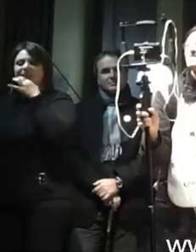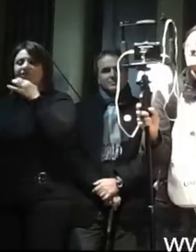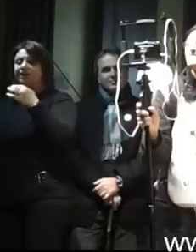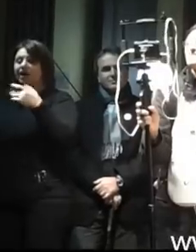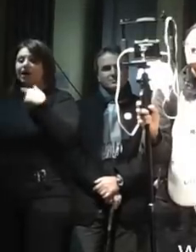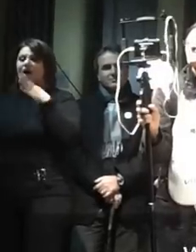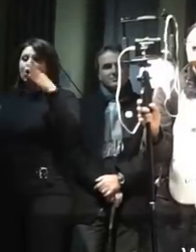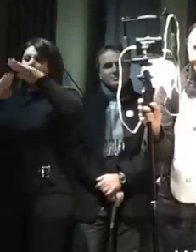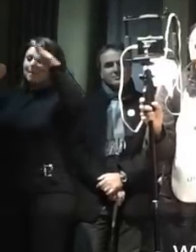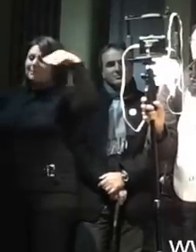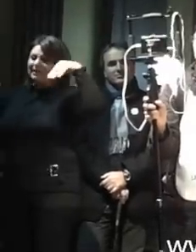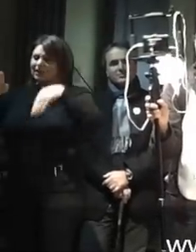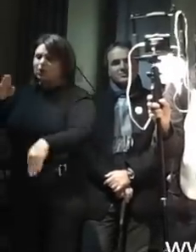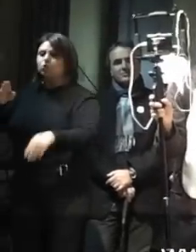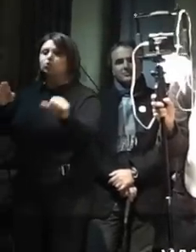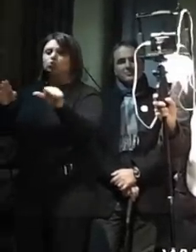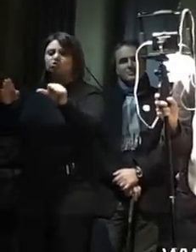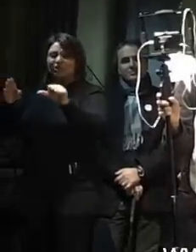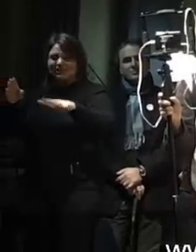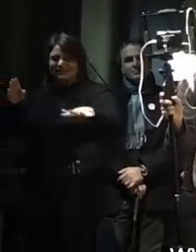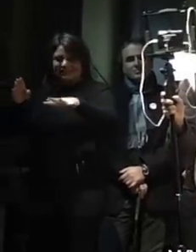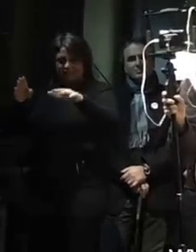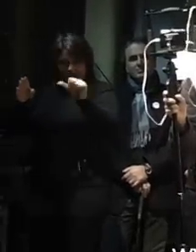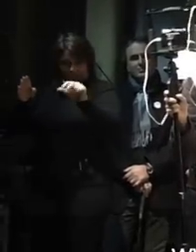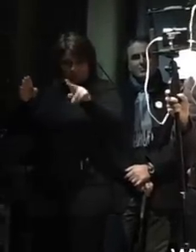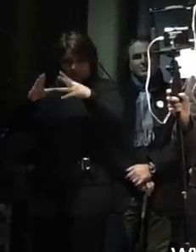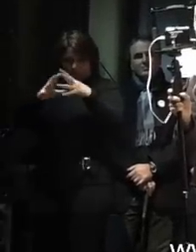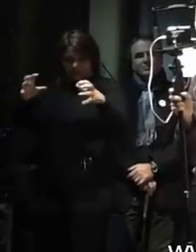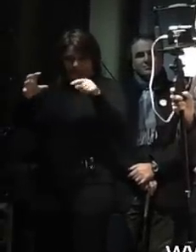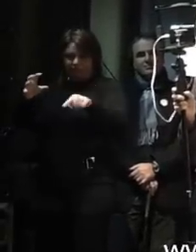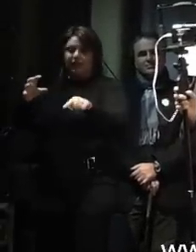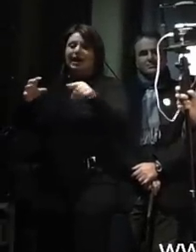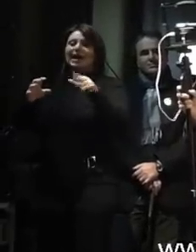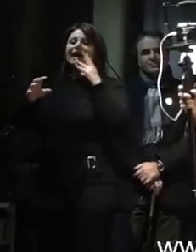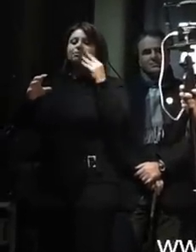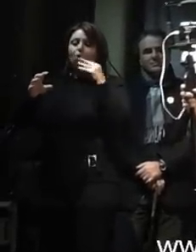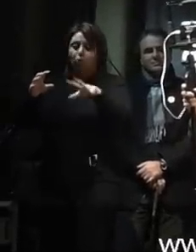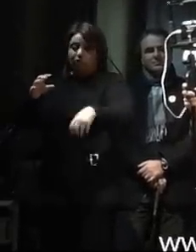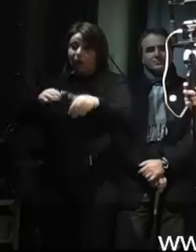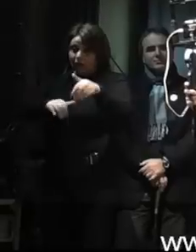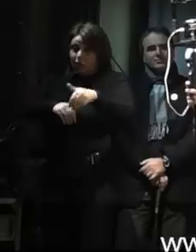in una miniera del Sulcis a 1200 euro, a cavare il carbone,